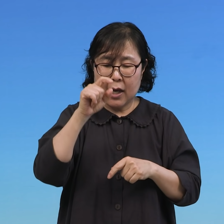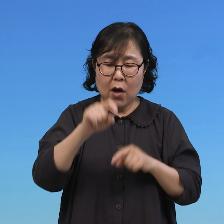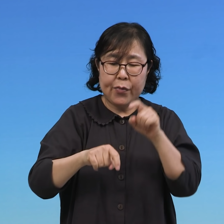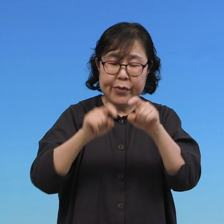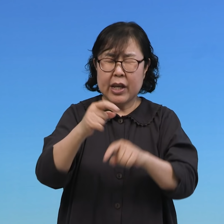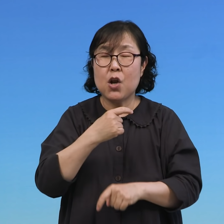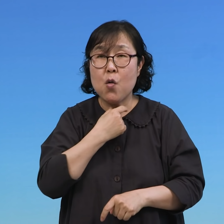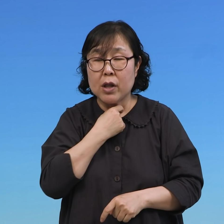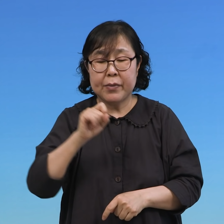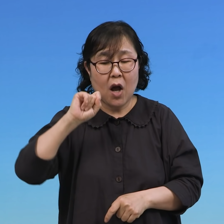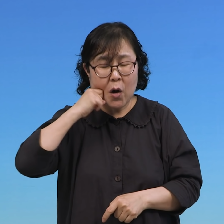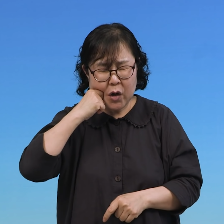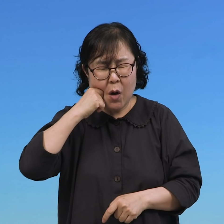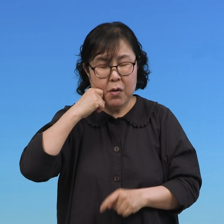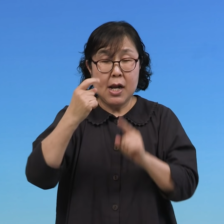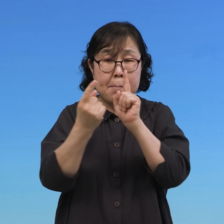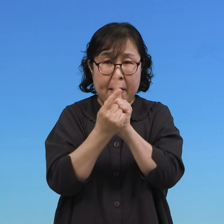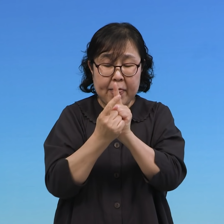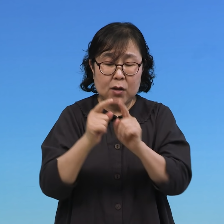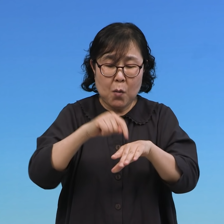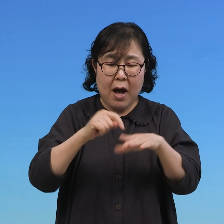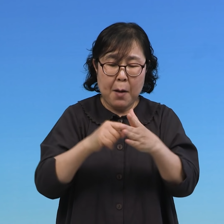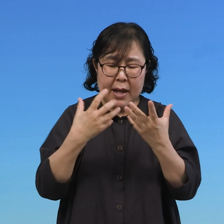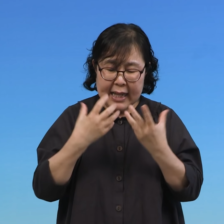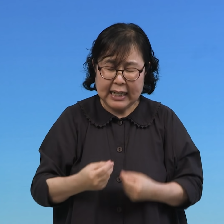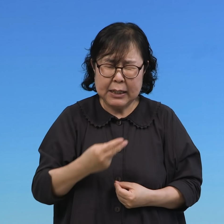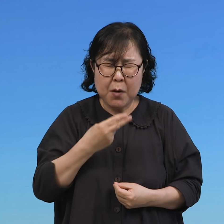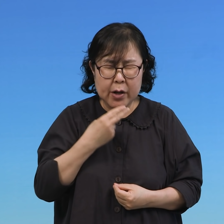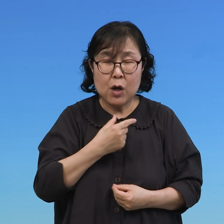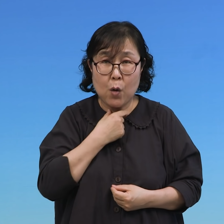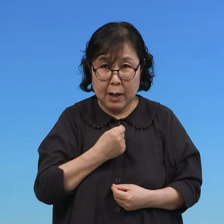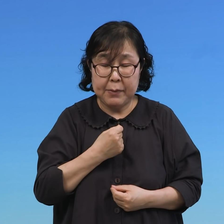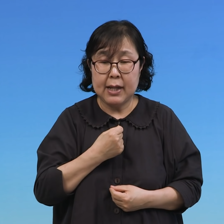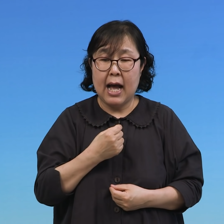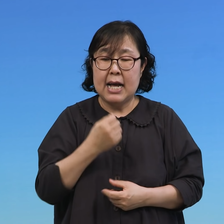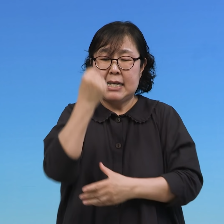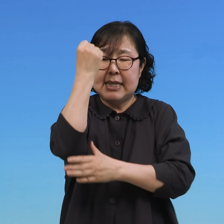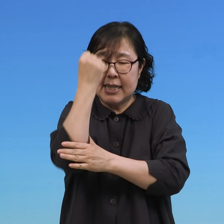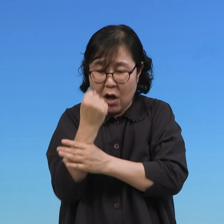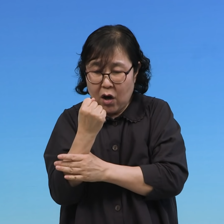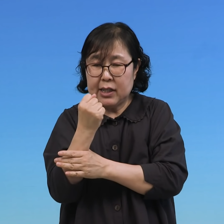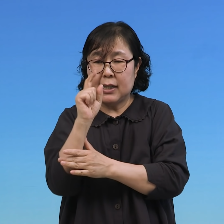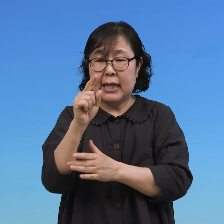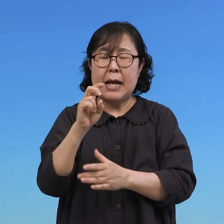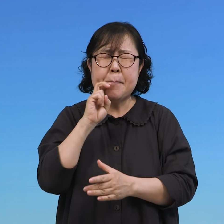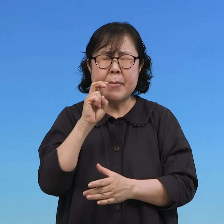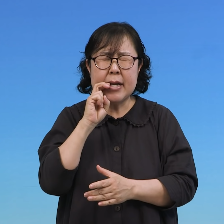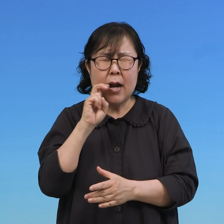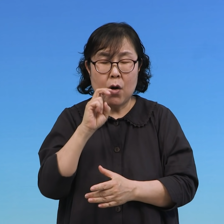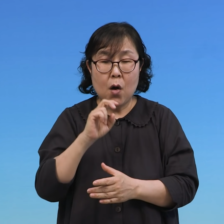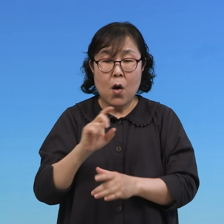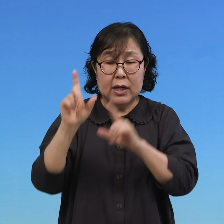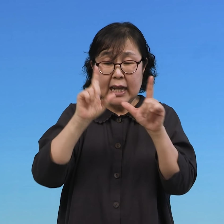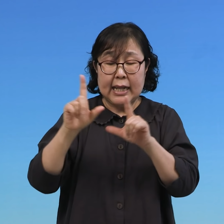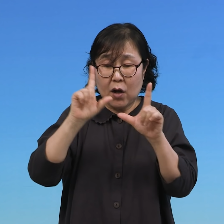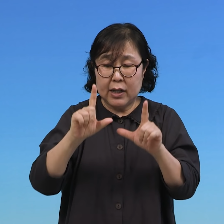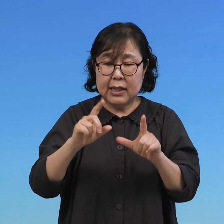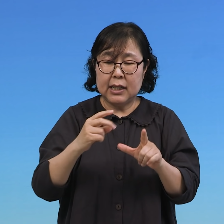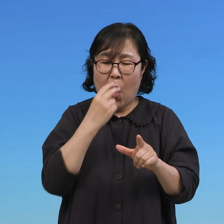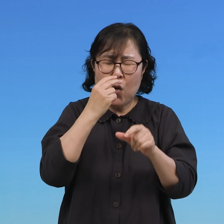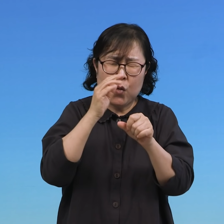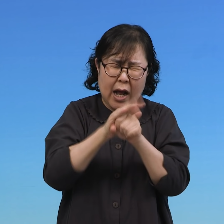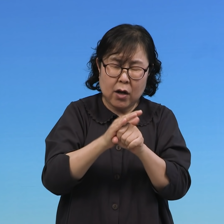어려움을 당해도 낙심하지 않고 달려가기 원합니다. 하나님 썩어지는 하나님의 미랄로 사는 것이 늘 억울하고 손해보는